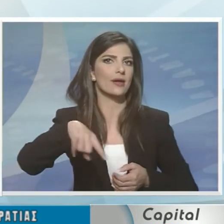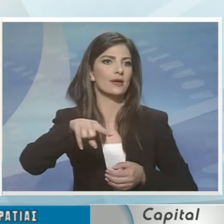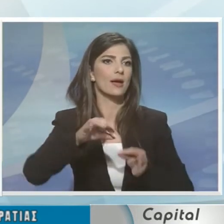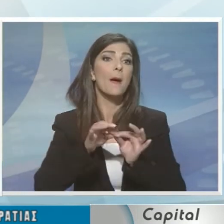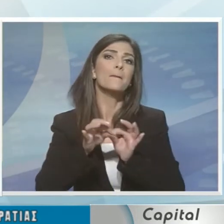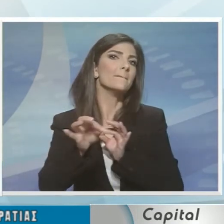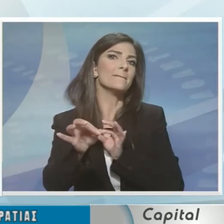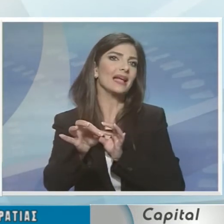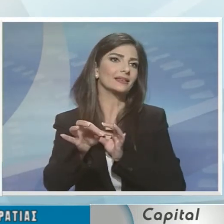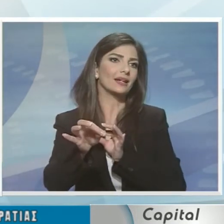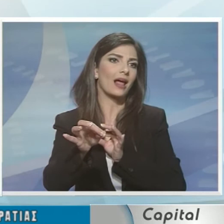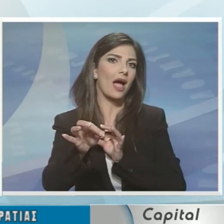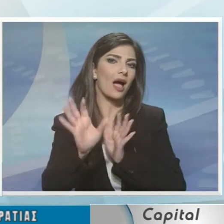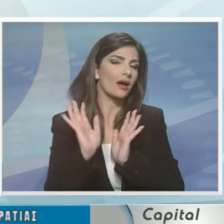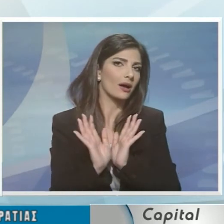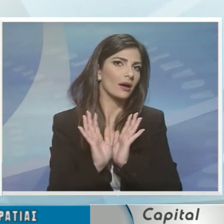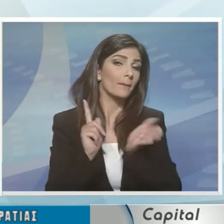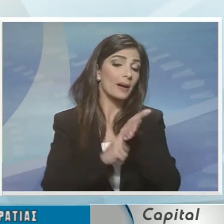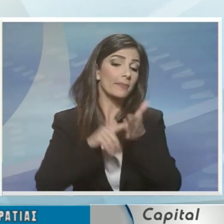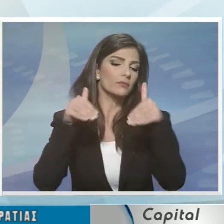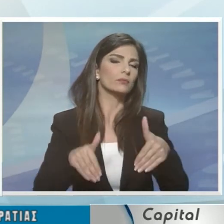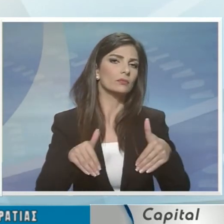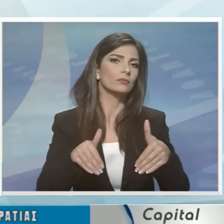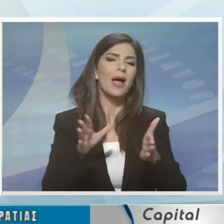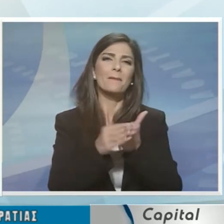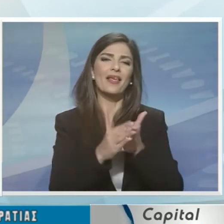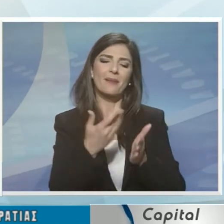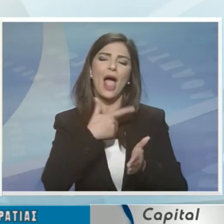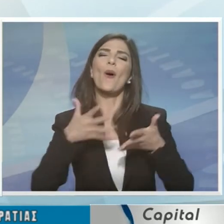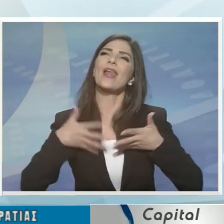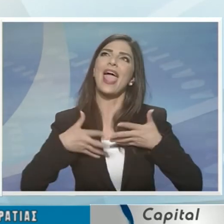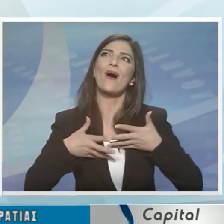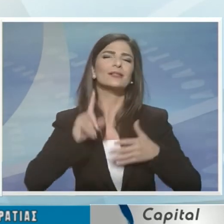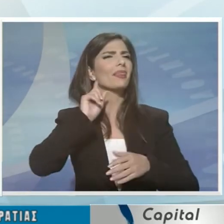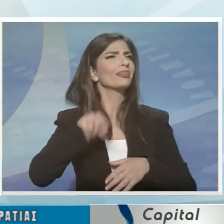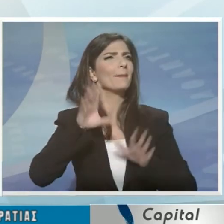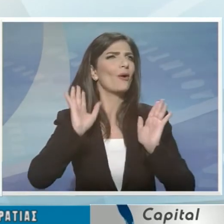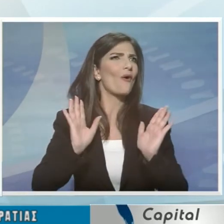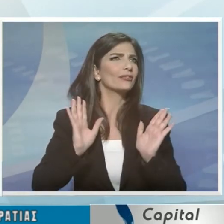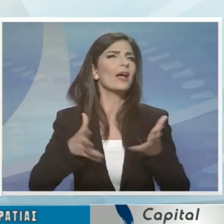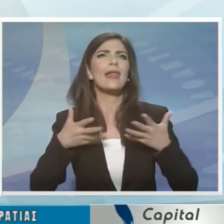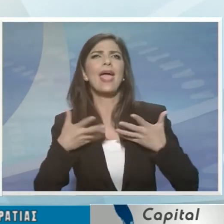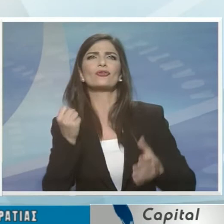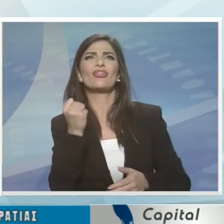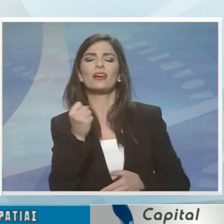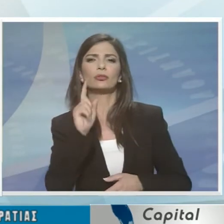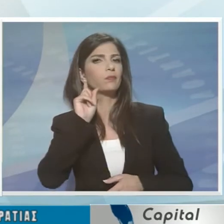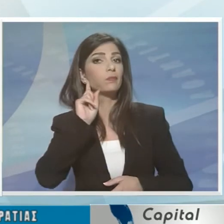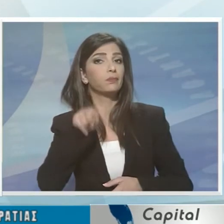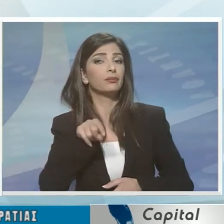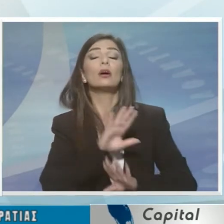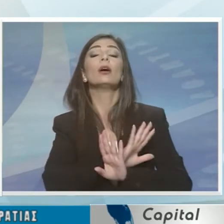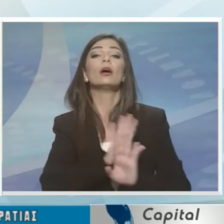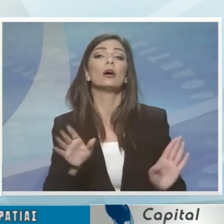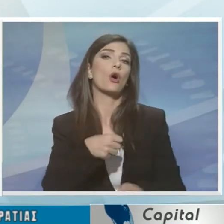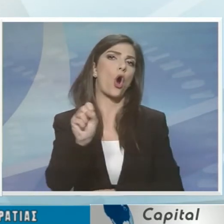γιατί τάχα εμένα δεν με αφορά, αποτελεί ιδιαίτερα επικίνδυνη ψευδέστηση. Οι